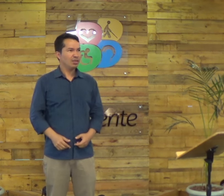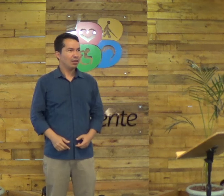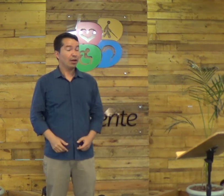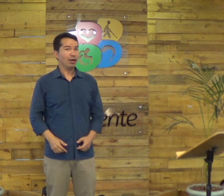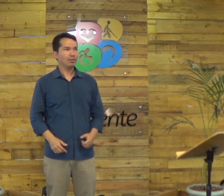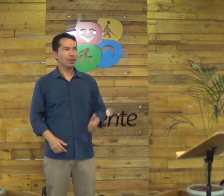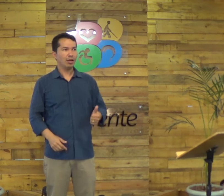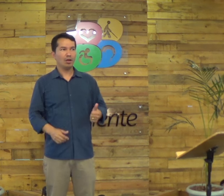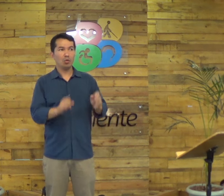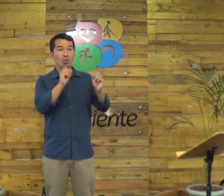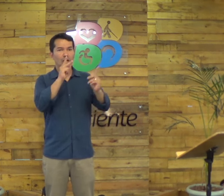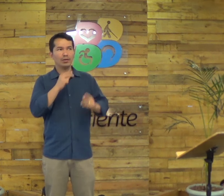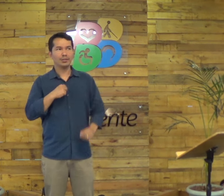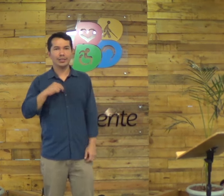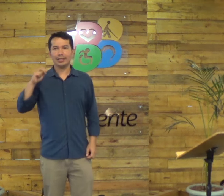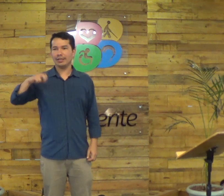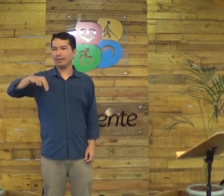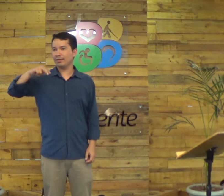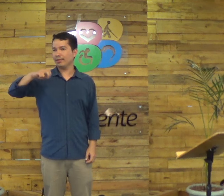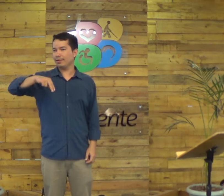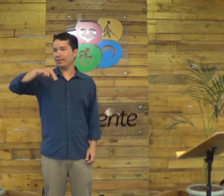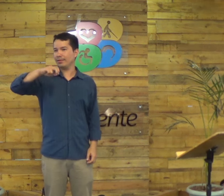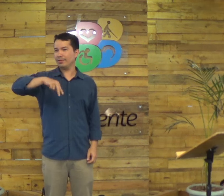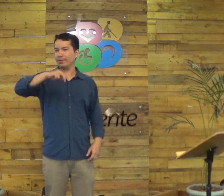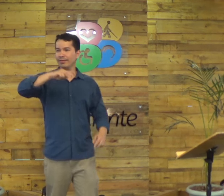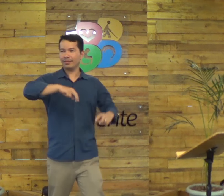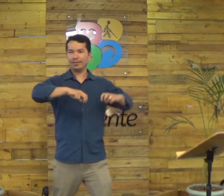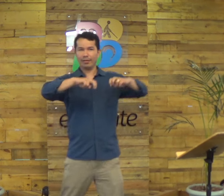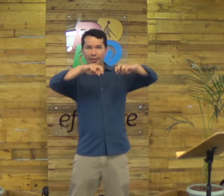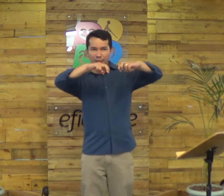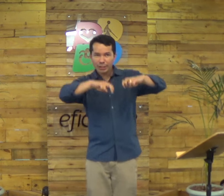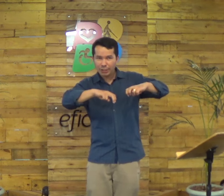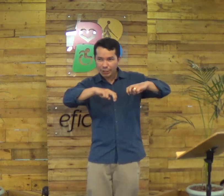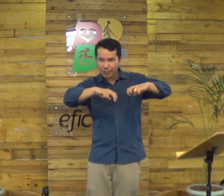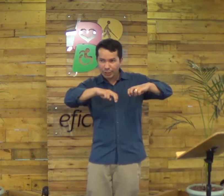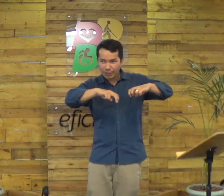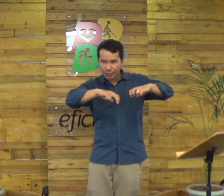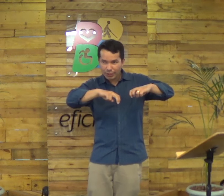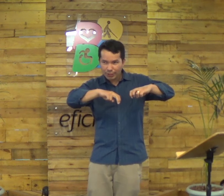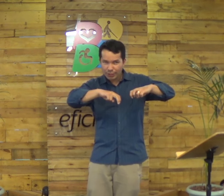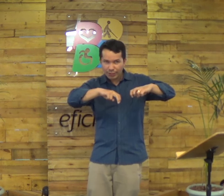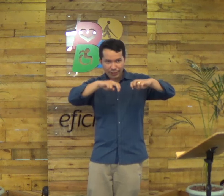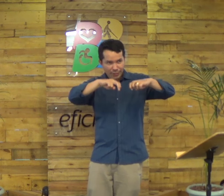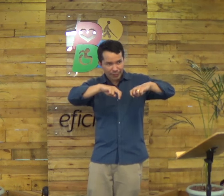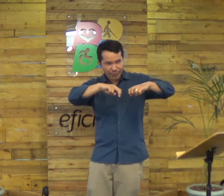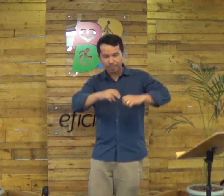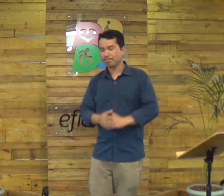aí eu fiquei olhando, tá, eu falei, tá bom, e quando a gente tá aqui óbvio, sentamos pra conversar, né,